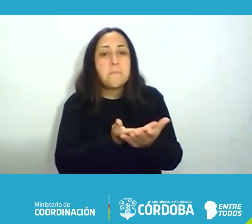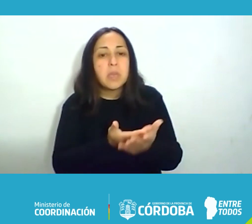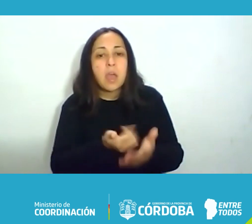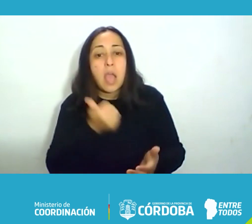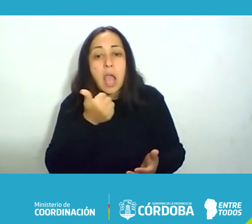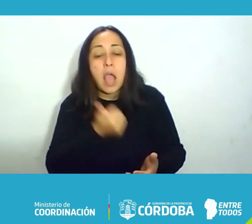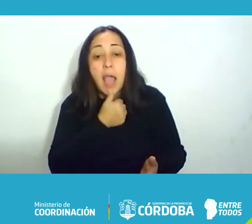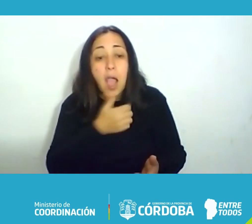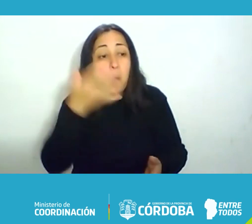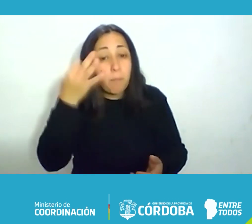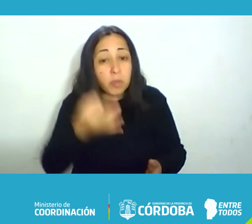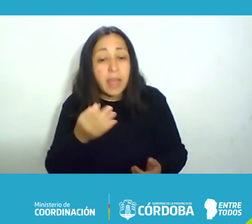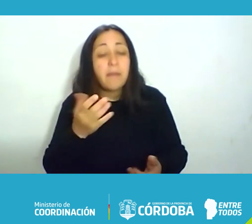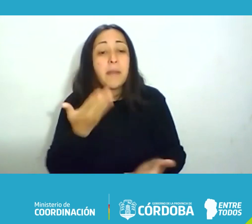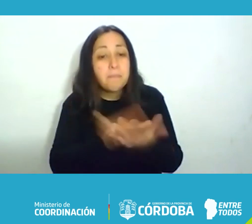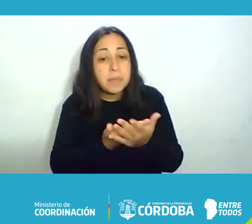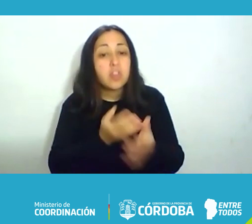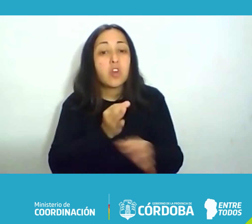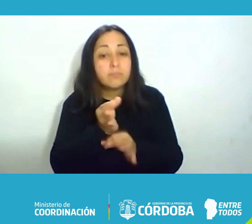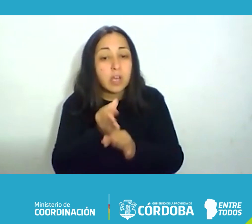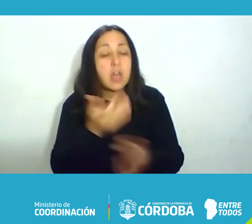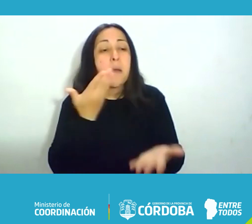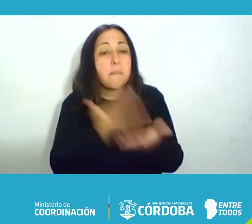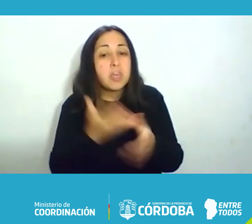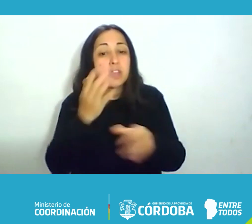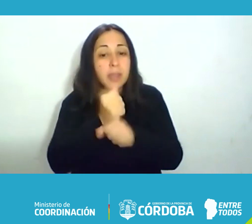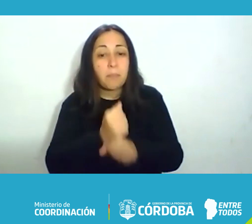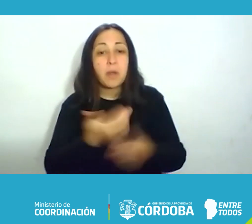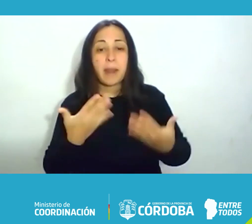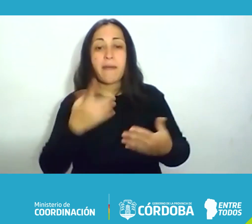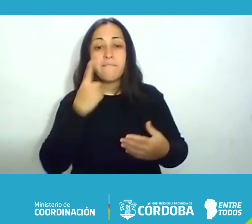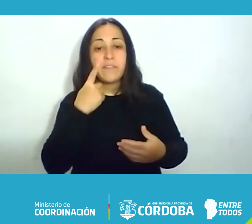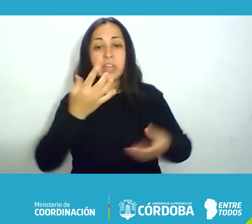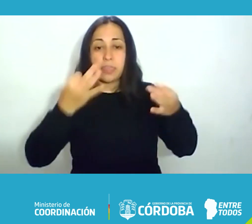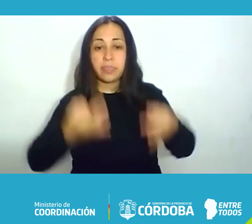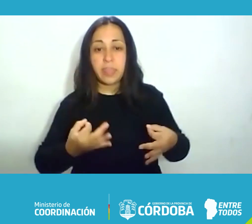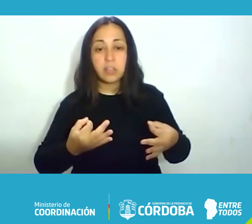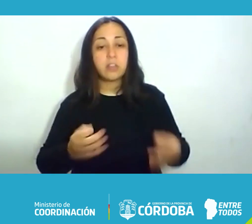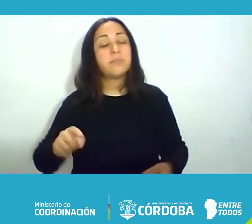solicita el agua potable para la zona, la educación, el transporte, los servicios esenciales para poder vivir dignamente.